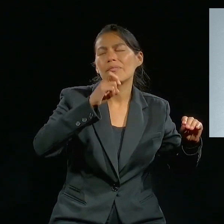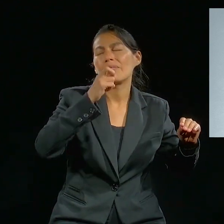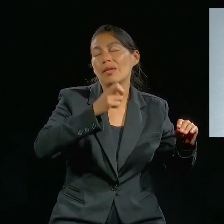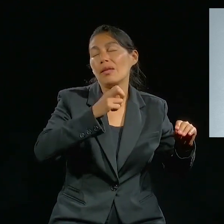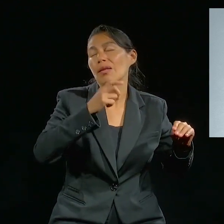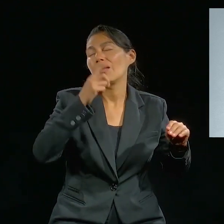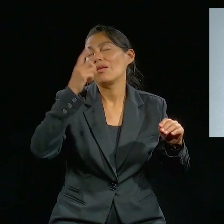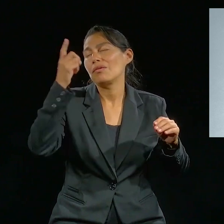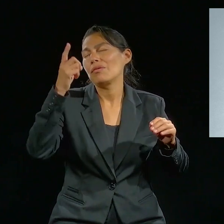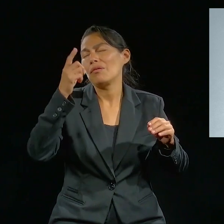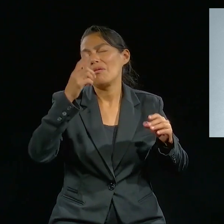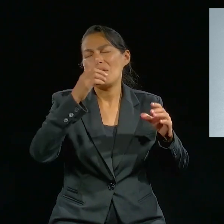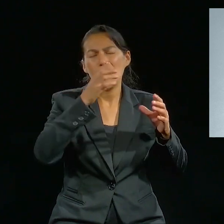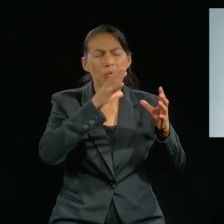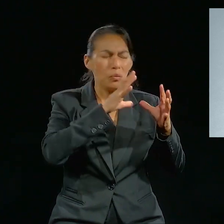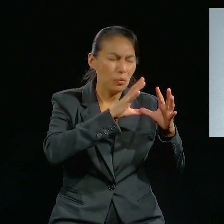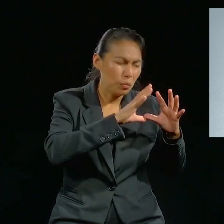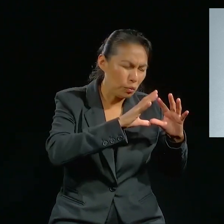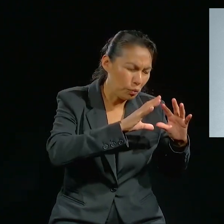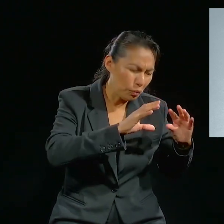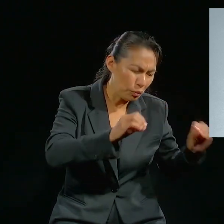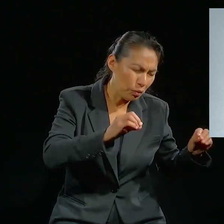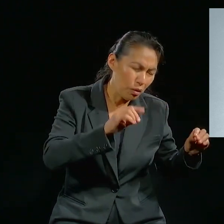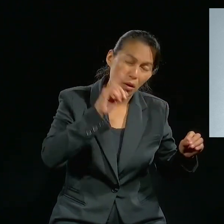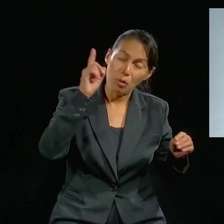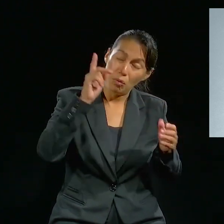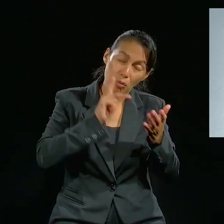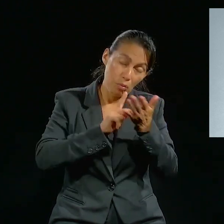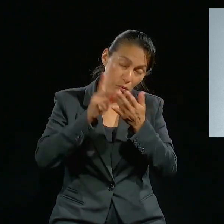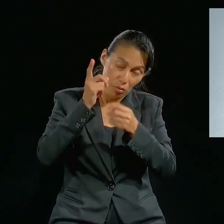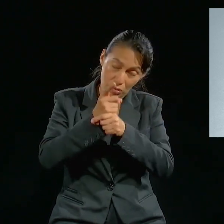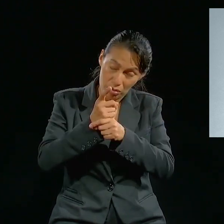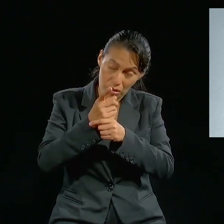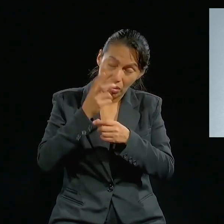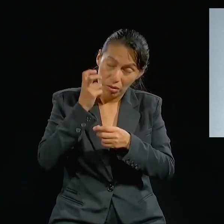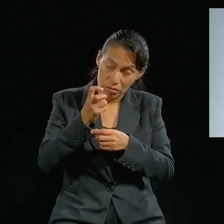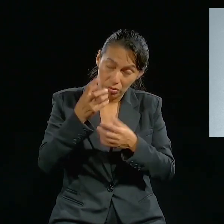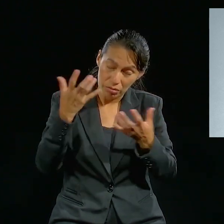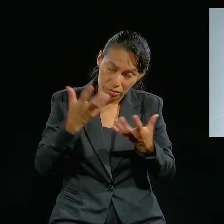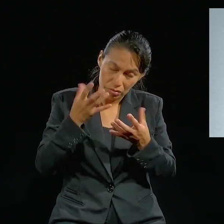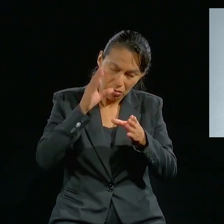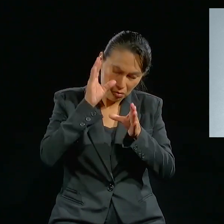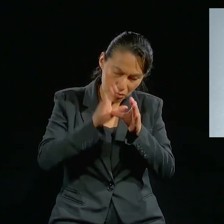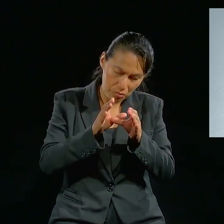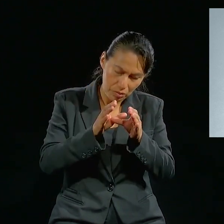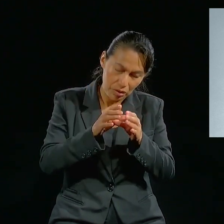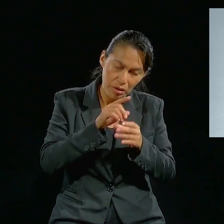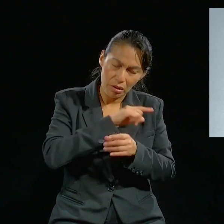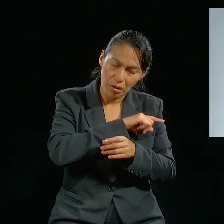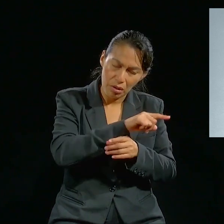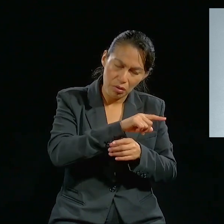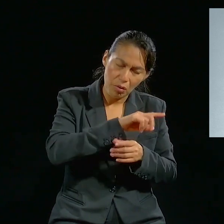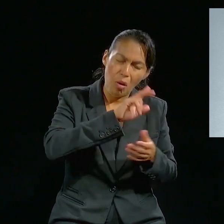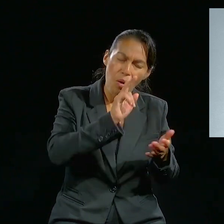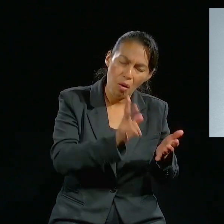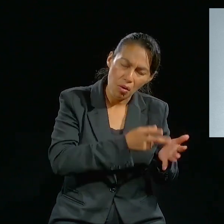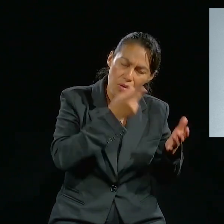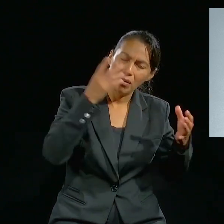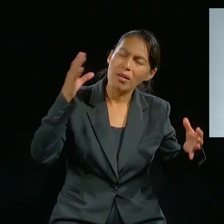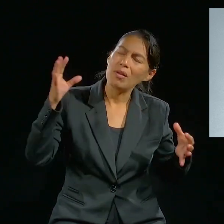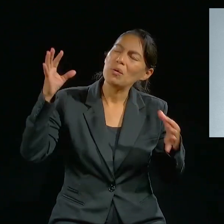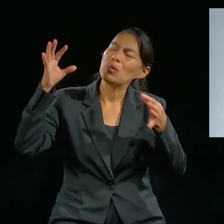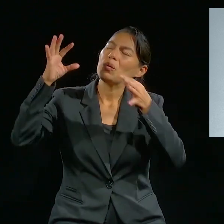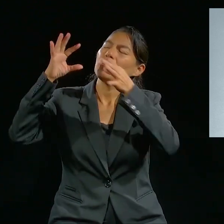les puedas proveer sanidad si así es tu voluntad y nuevamente señor puedan tener esa conexión